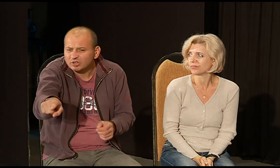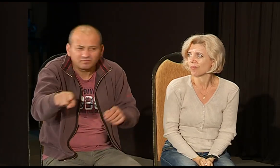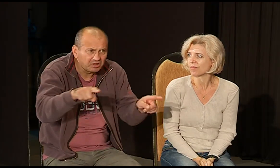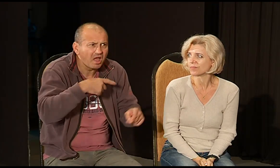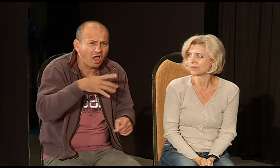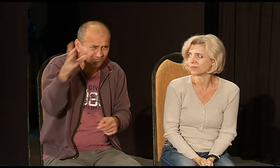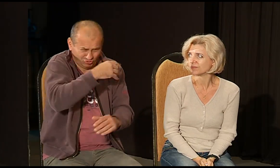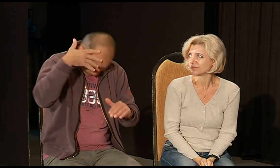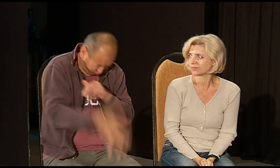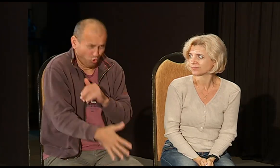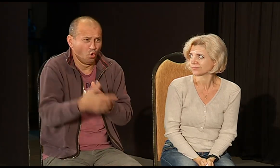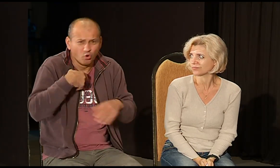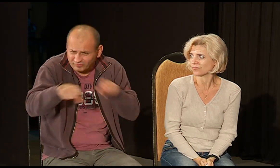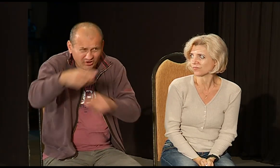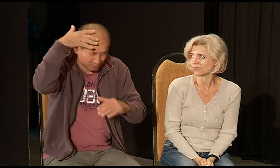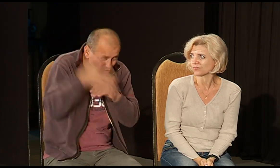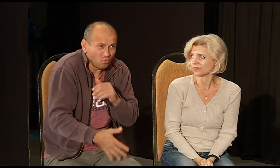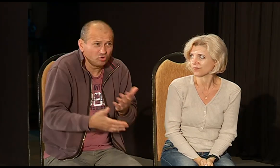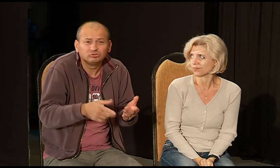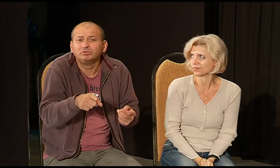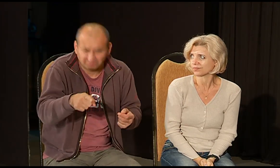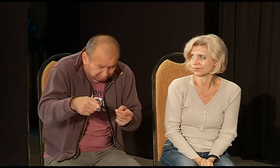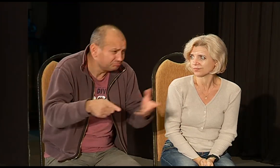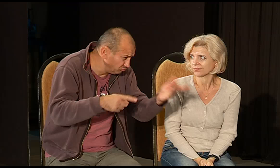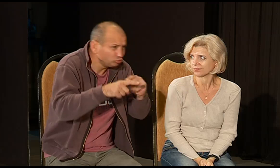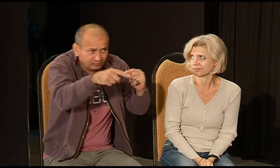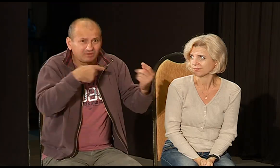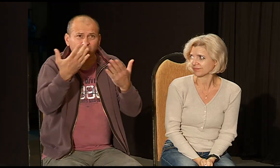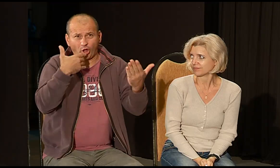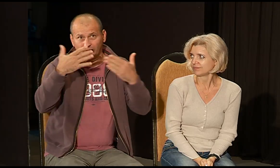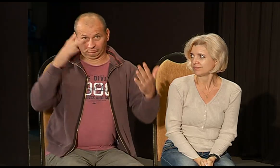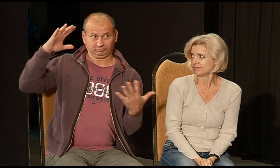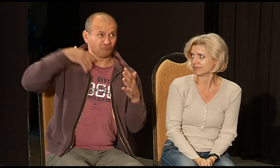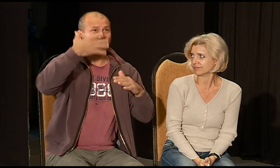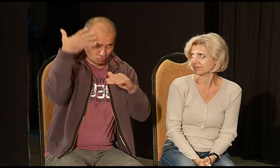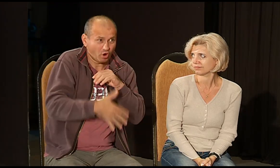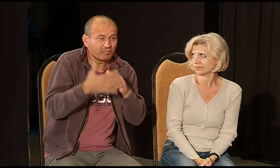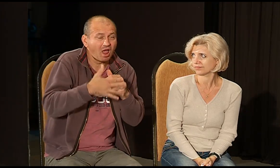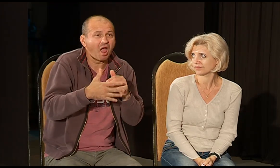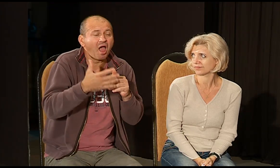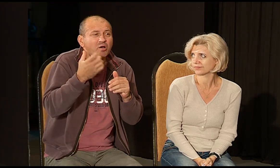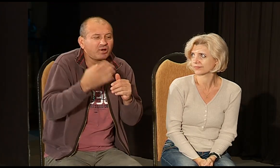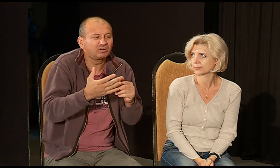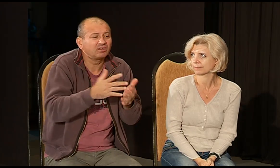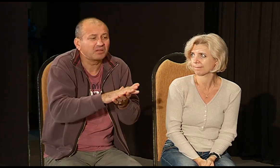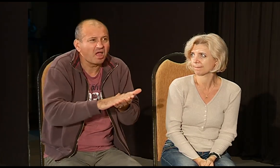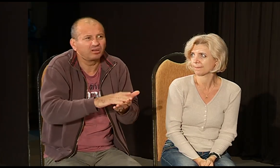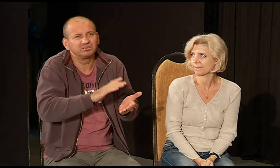aceleași capacități și omul nu mă înțelege pe mine, dar eu pe dânsul îl înțeleg foarte bine. Pur și